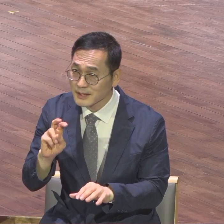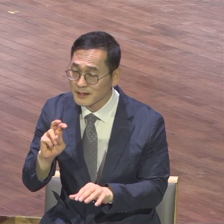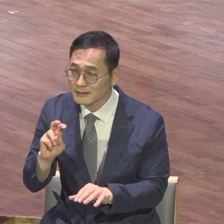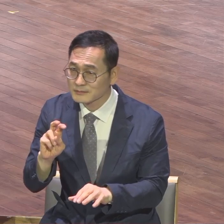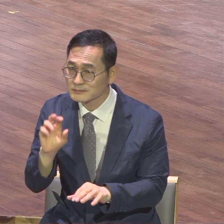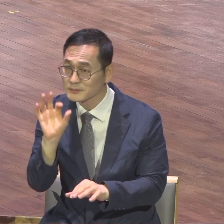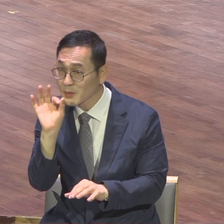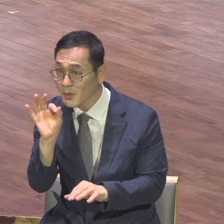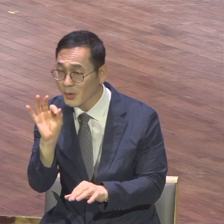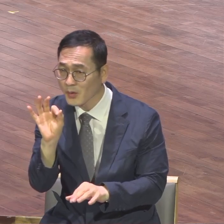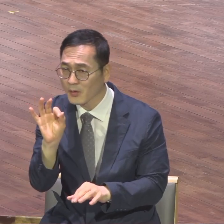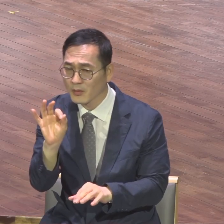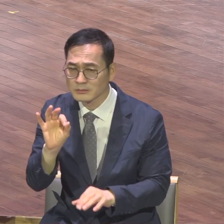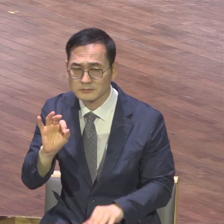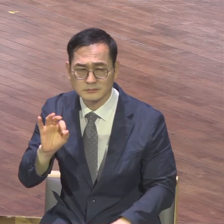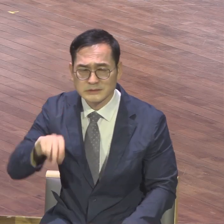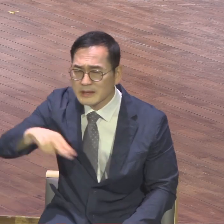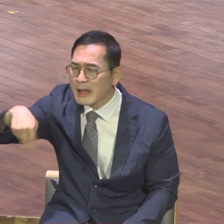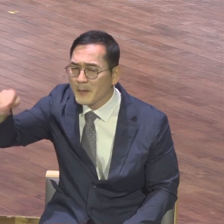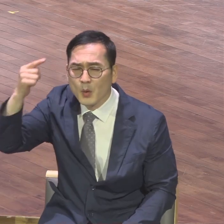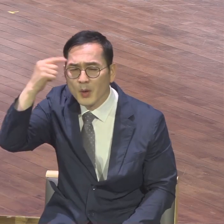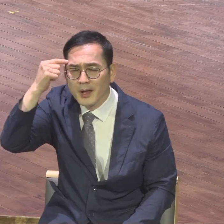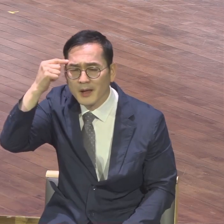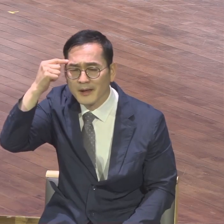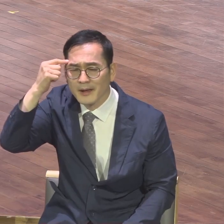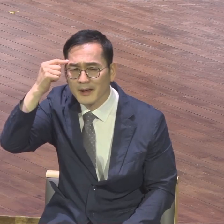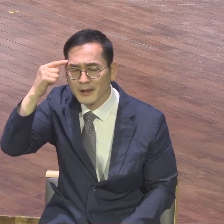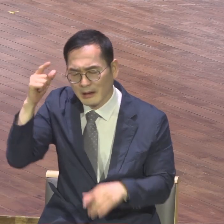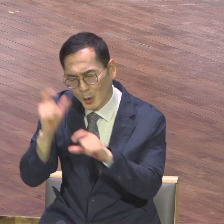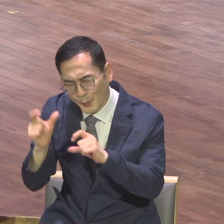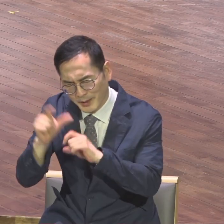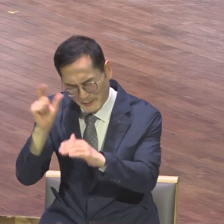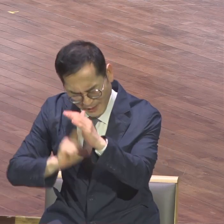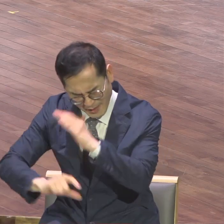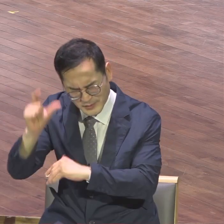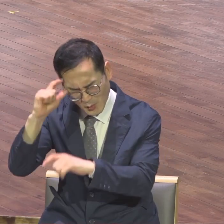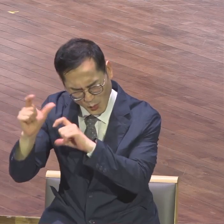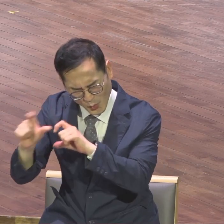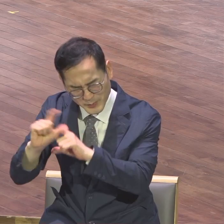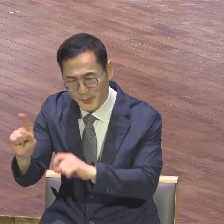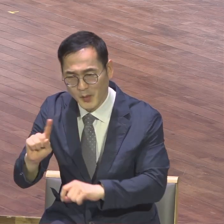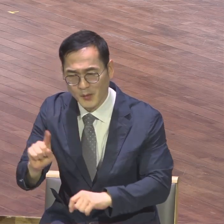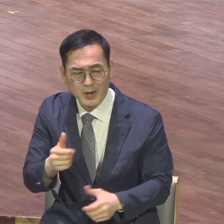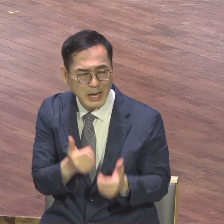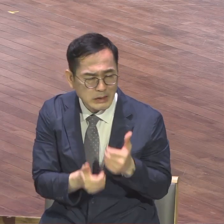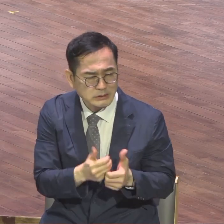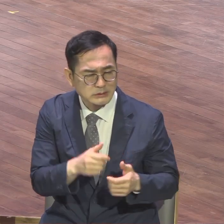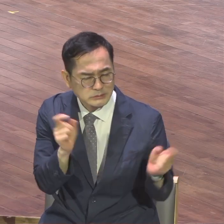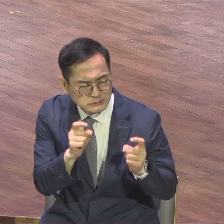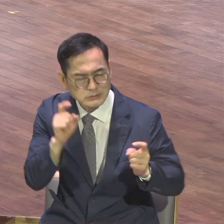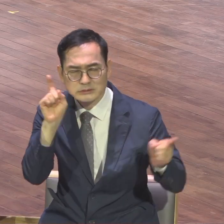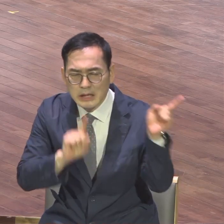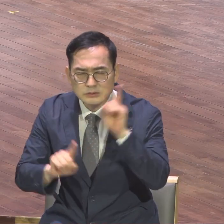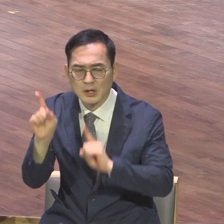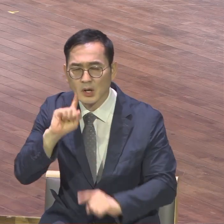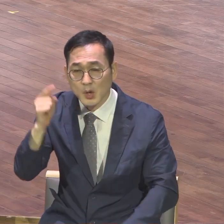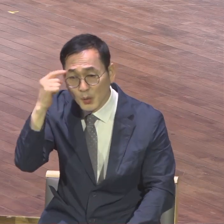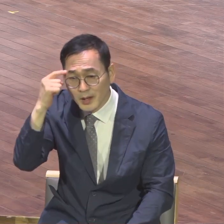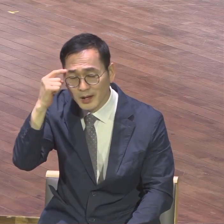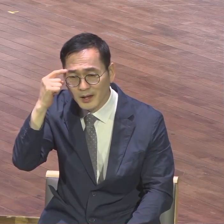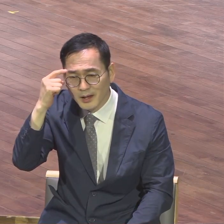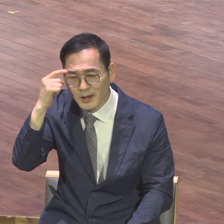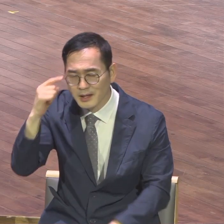위해 헤매냐? 무엇 때문에 밤새 고민하냐? 무엇 때문에 갈등이 많고 상처가 많냐? 다